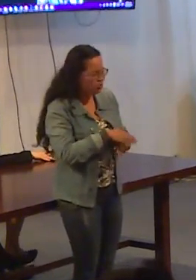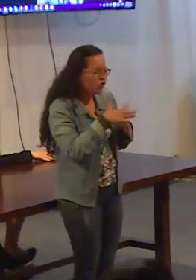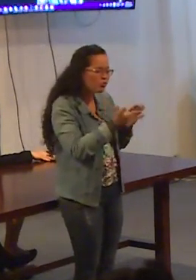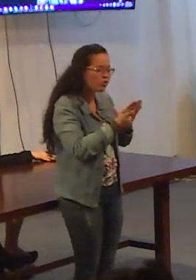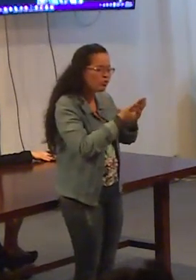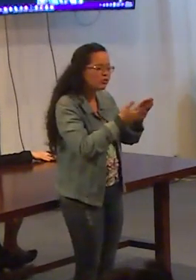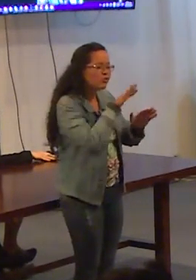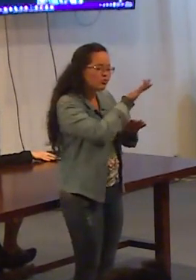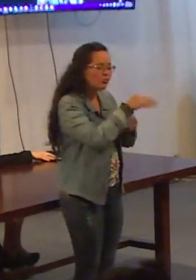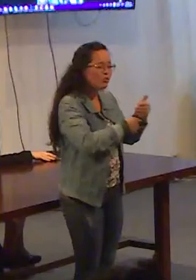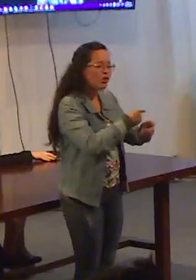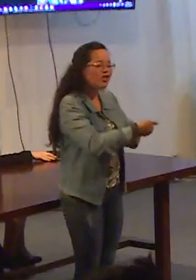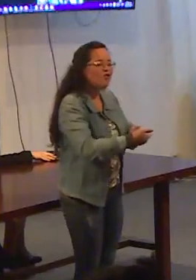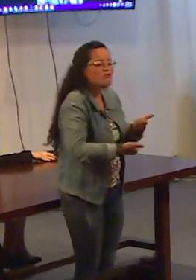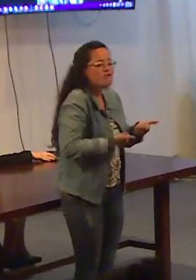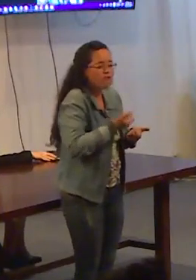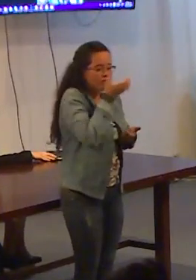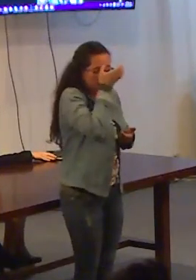proceso?